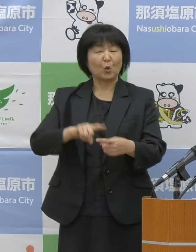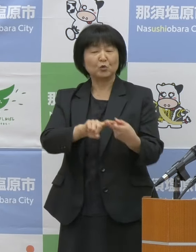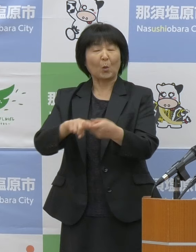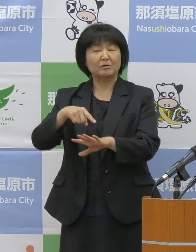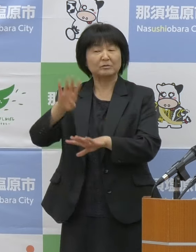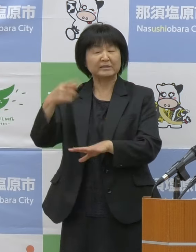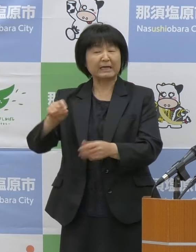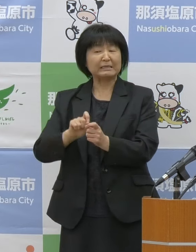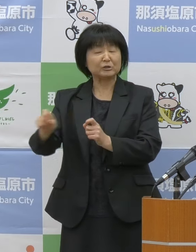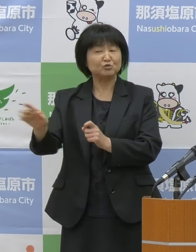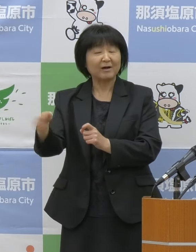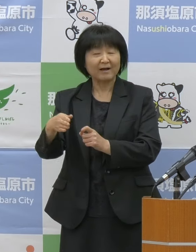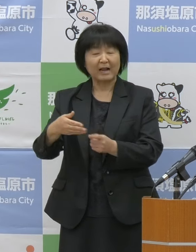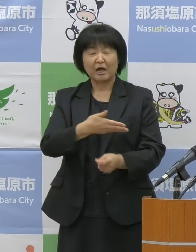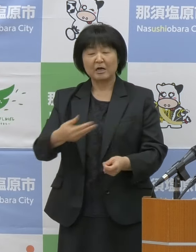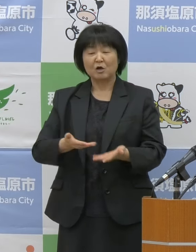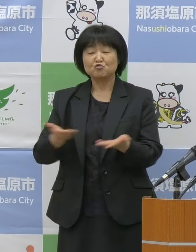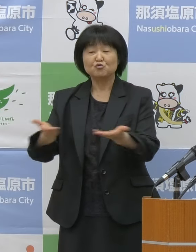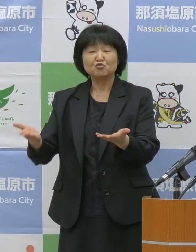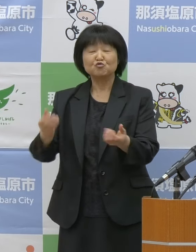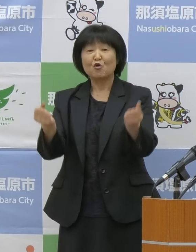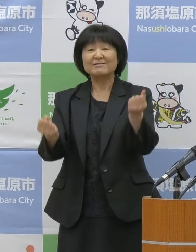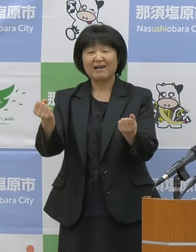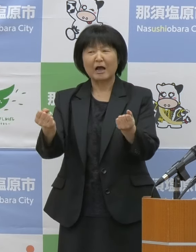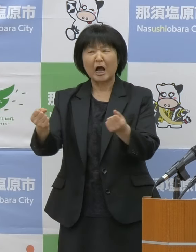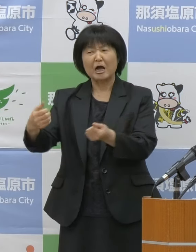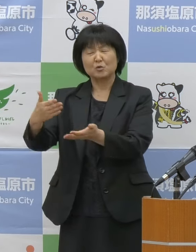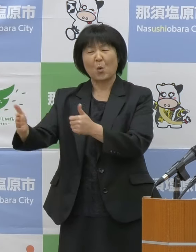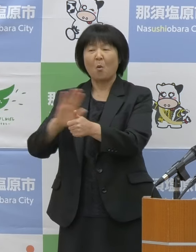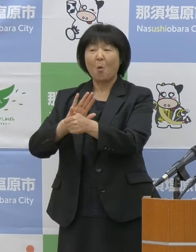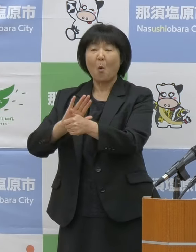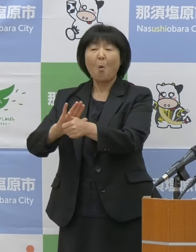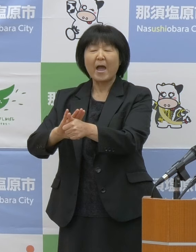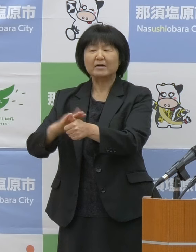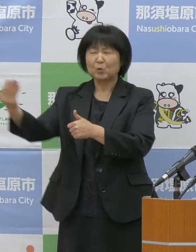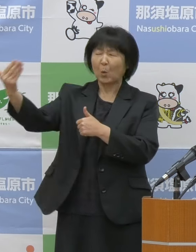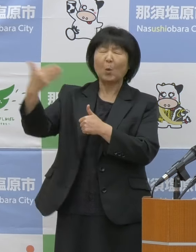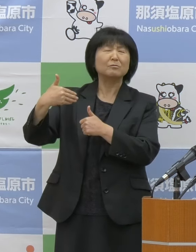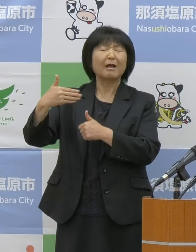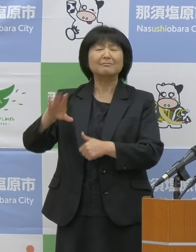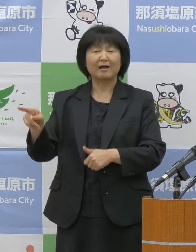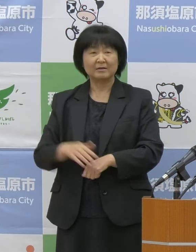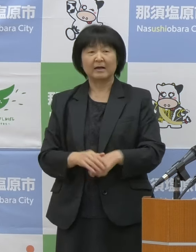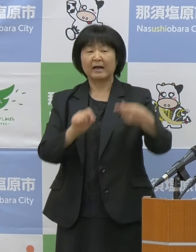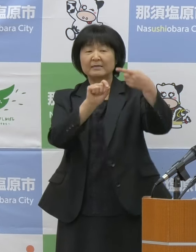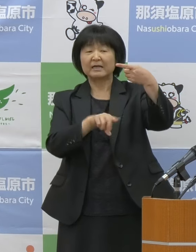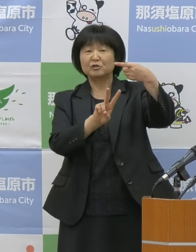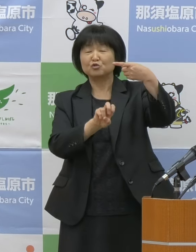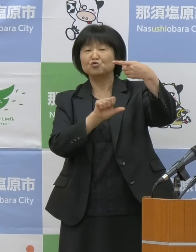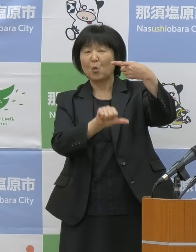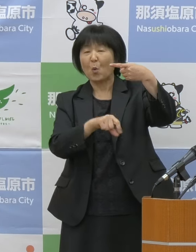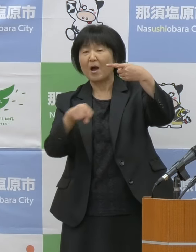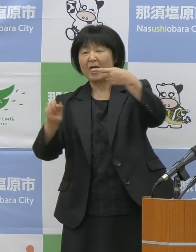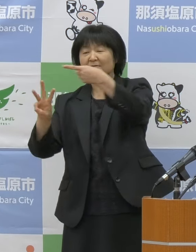給水車の応援要請がありました。こちらについては1月25日から31